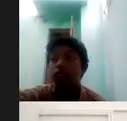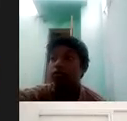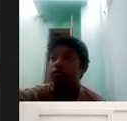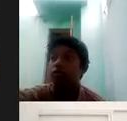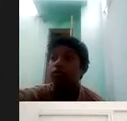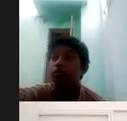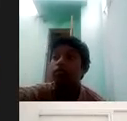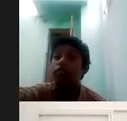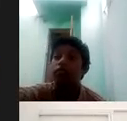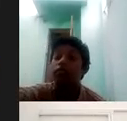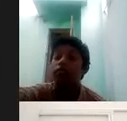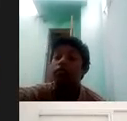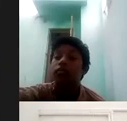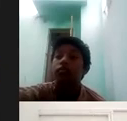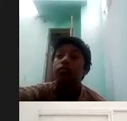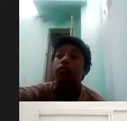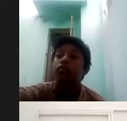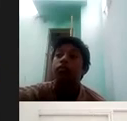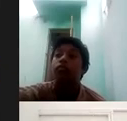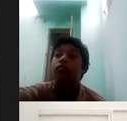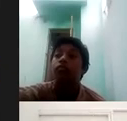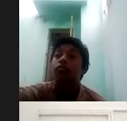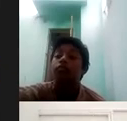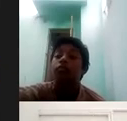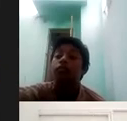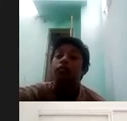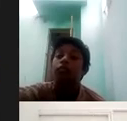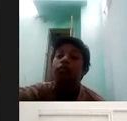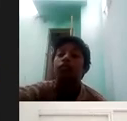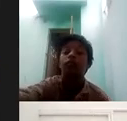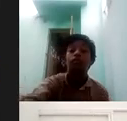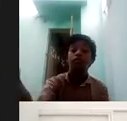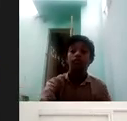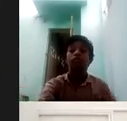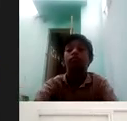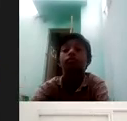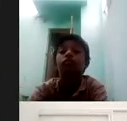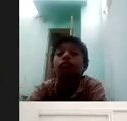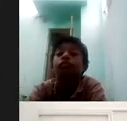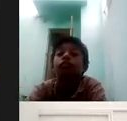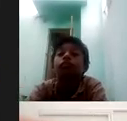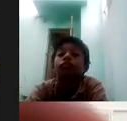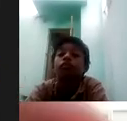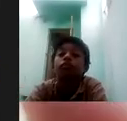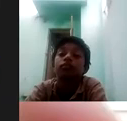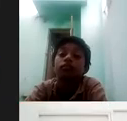అనగనగనగా ఒక ఊరిలో పెద్ద ఇల్లు ఉండేదంట అది మాట్లాడేదంట ఒక రోజు ఇంకో రెండు ఇల్లు కనిపించారు అవి రెండు ఫ్రెండ్స్ అయినారంట వాళ్ళు